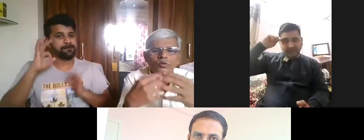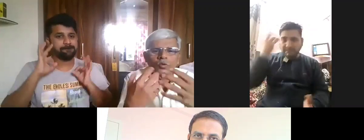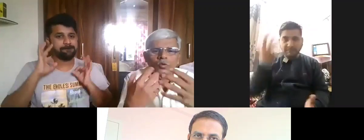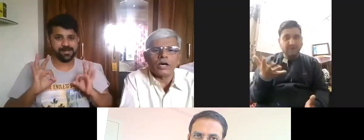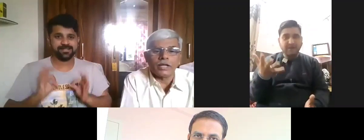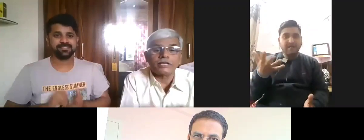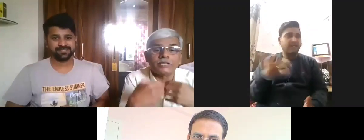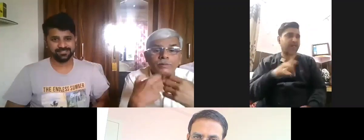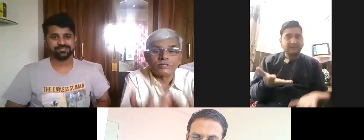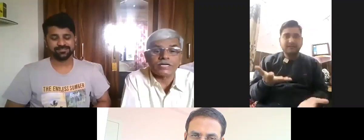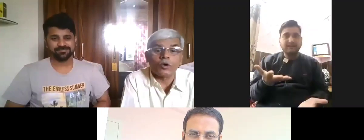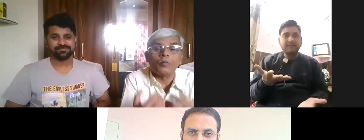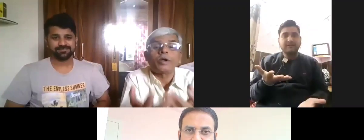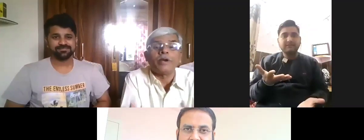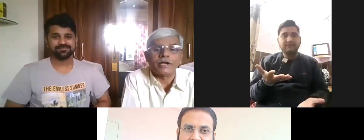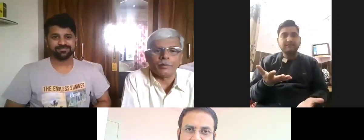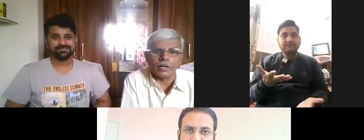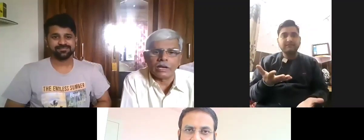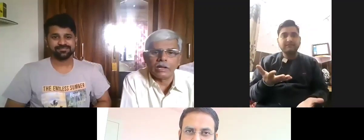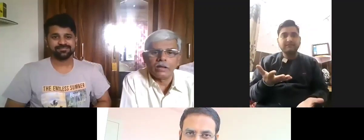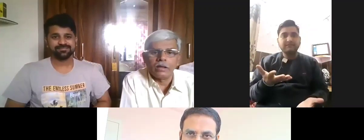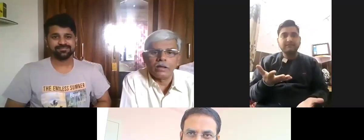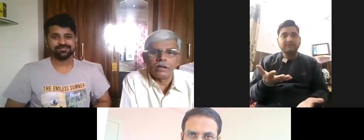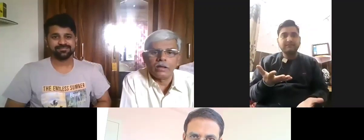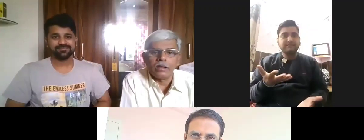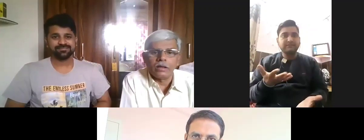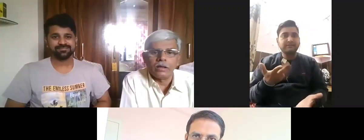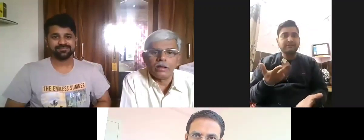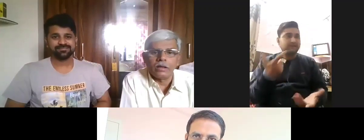के उसको हर एक सब्जेक्ट के ऊपर पेंटिंग बना,